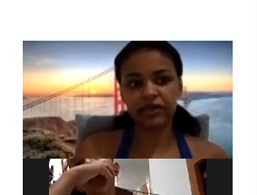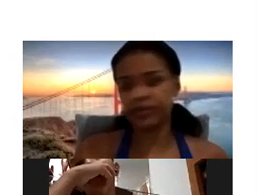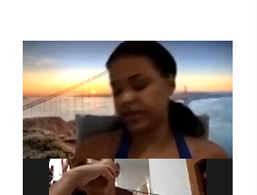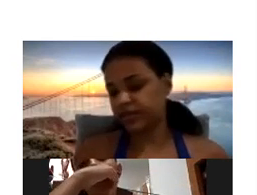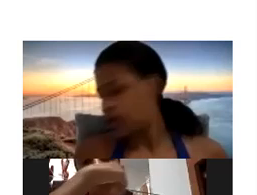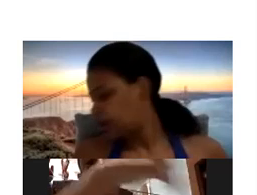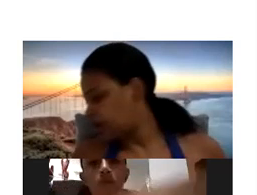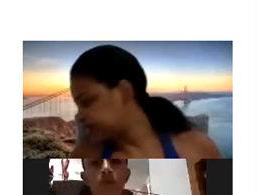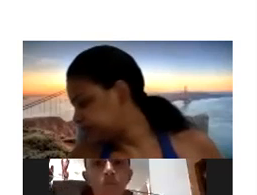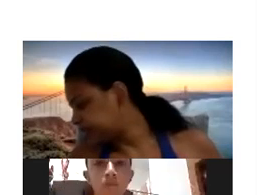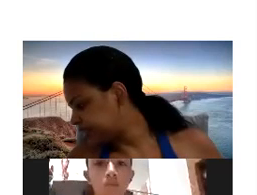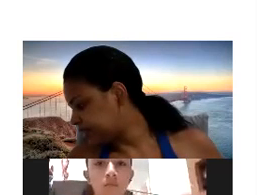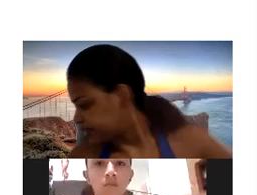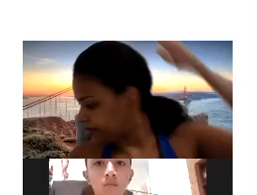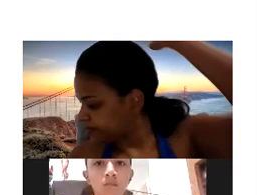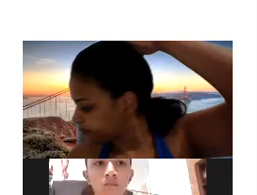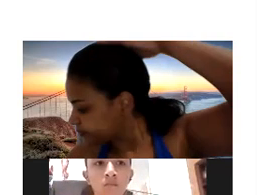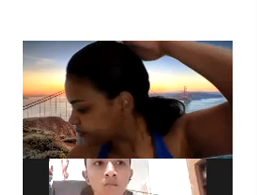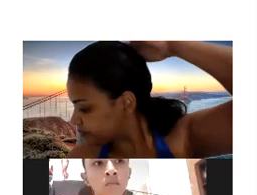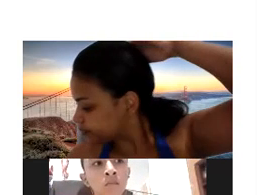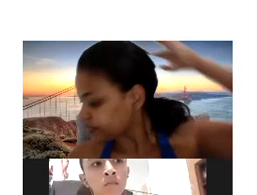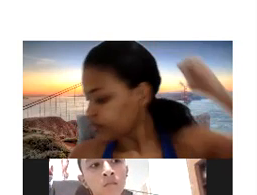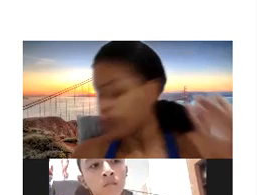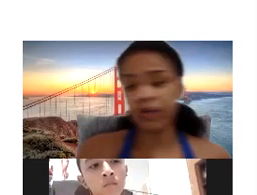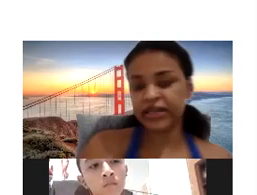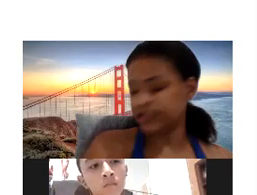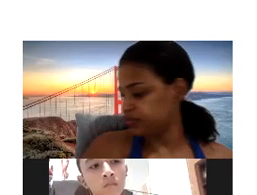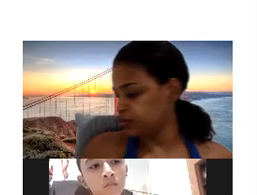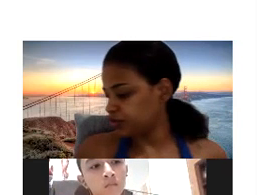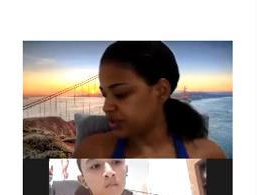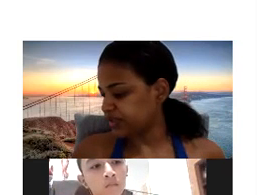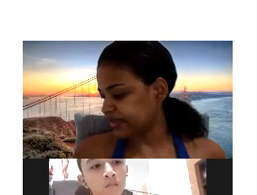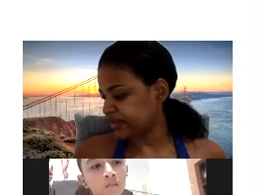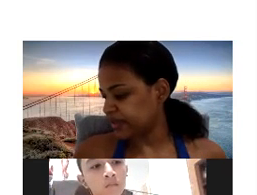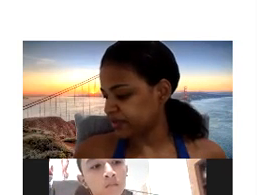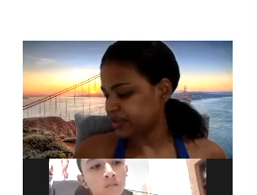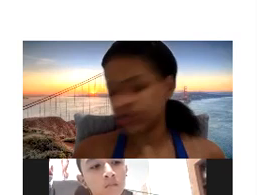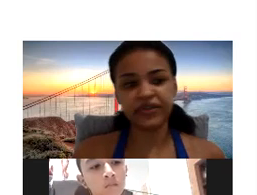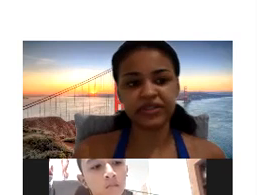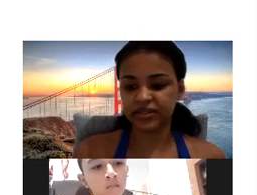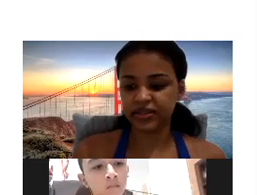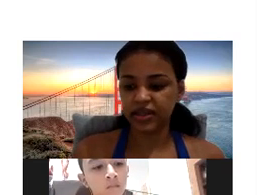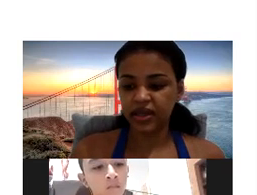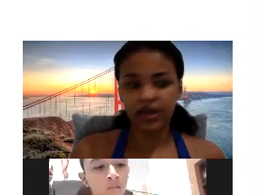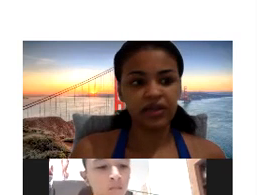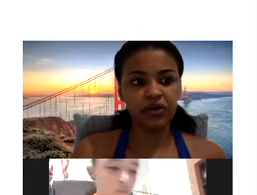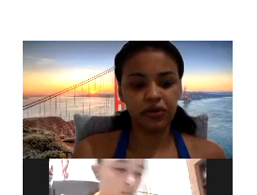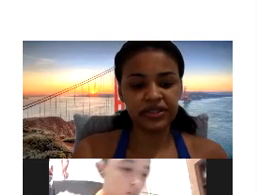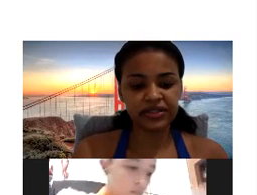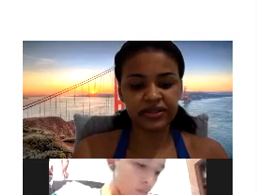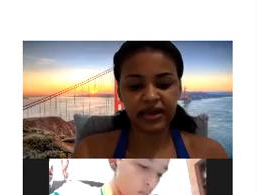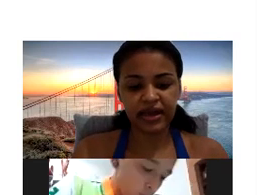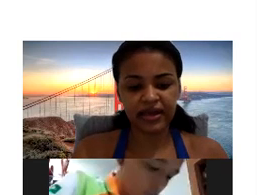é bem legal também qual o exemplo que ele deu aqui e por exemplo 2 esse aqui tem mais conhecida de vocês